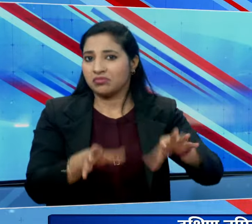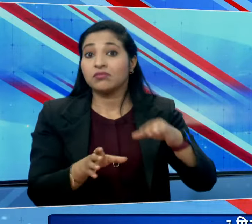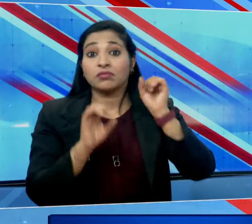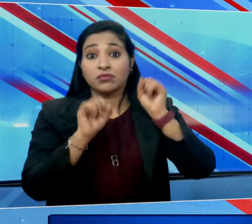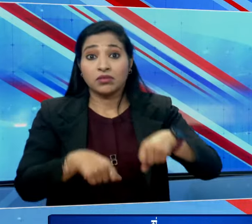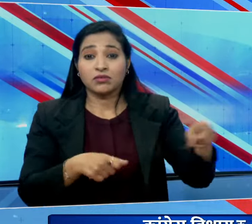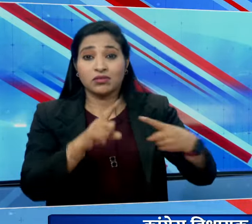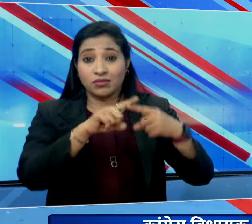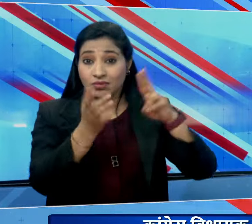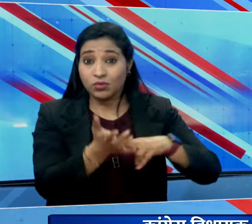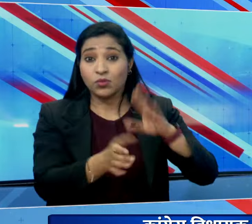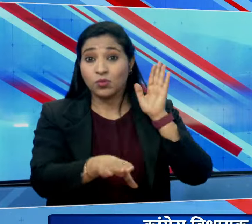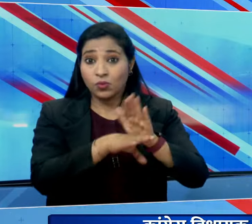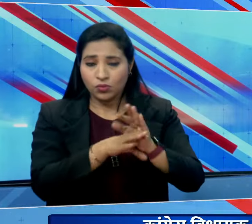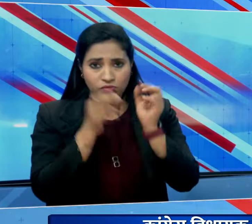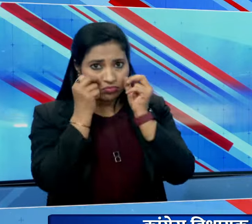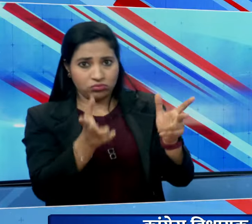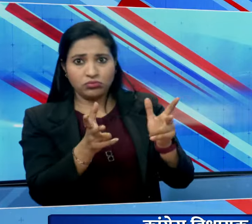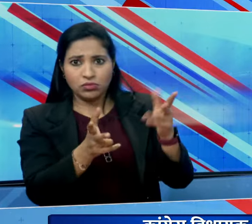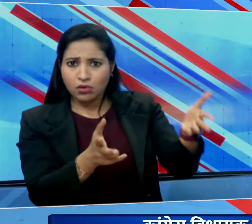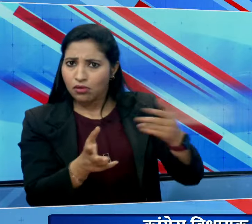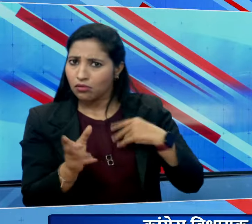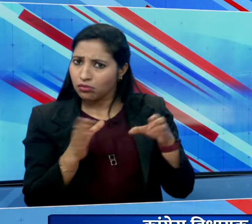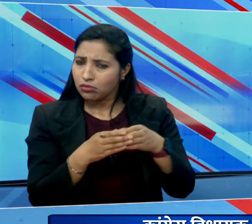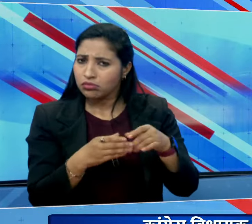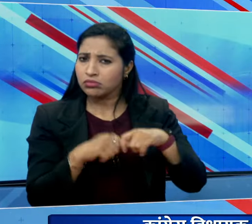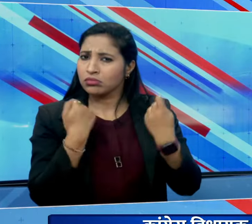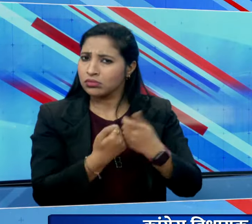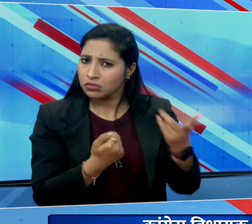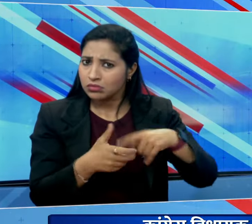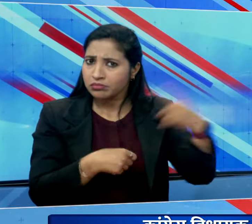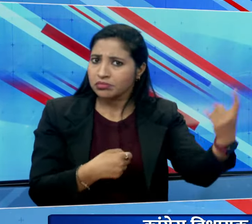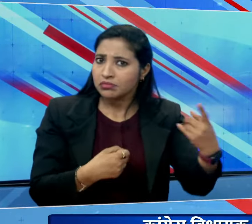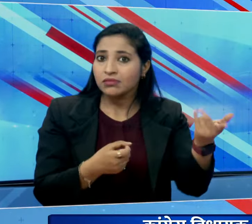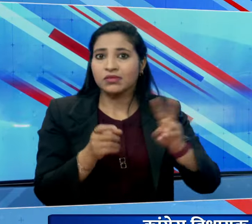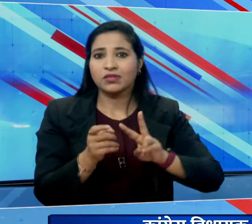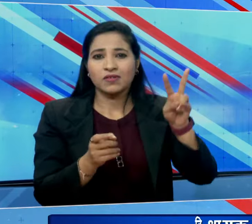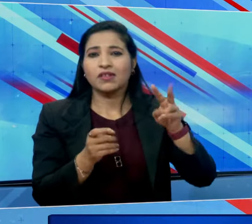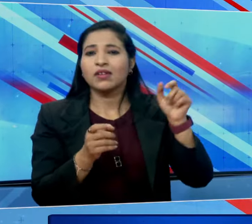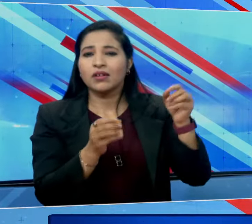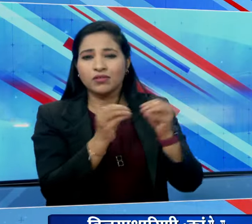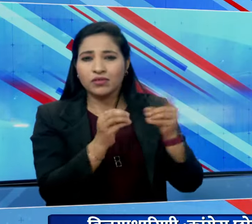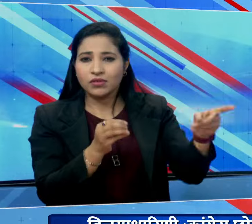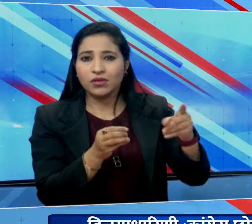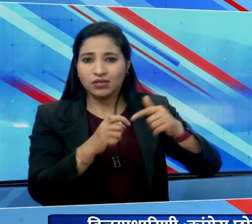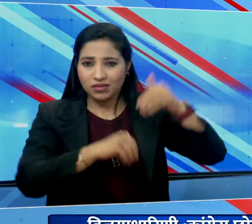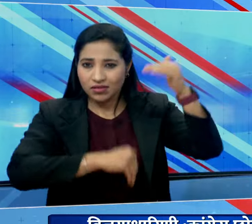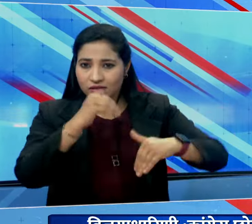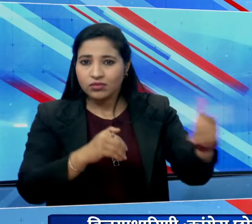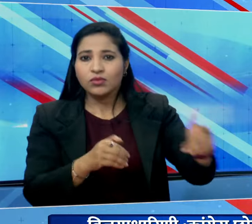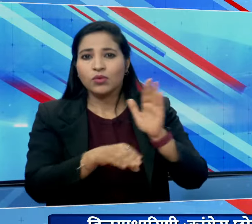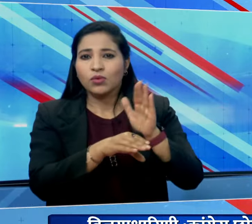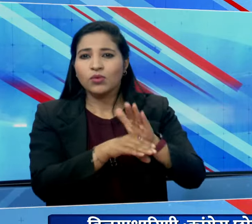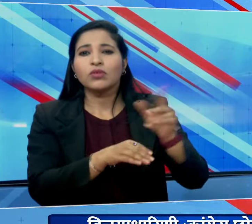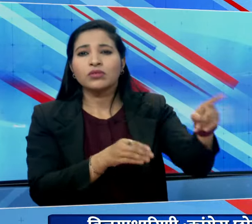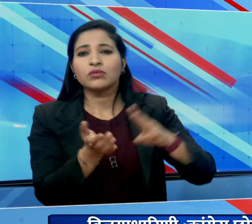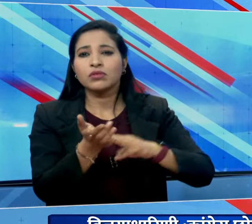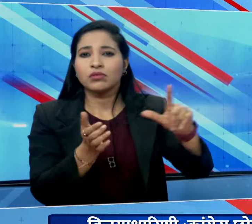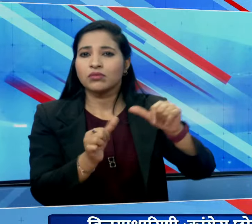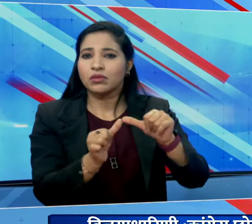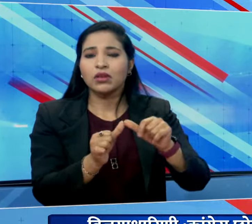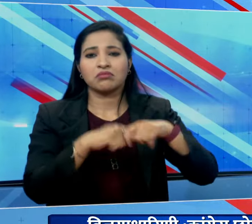उस समय कांग्रेस पार्टी को जोरदार झटका लगा जब लावन कोट निर्वाचन क्षेत्र से कांग्रेस विधायक विजय धारणी ने पार्टी